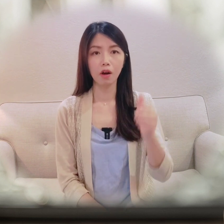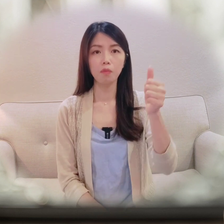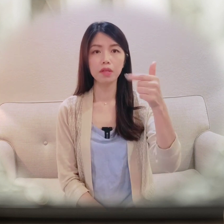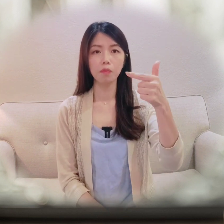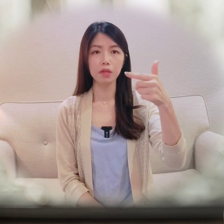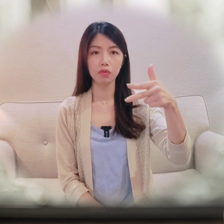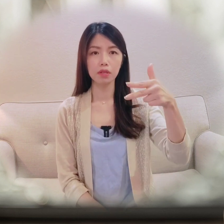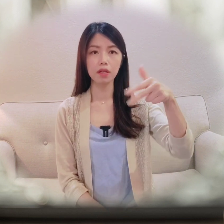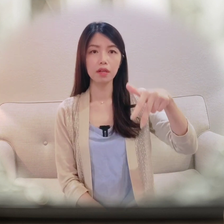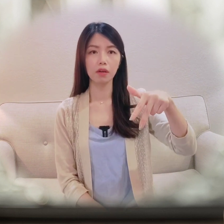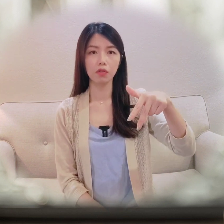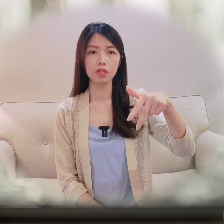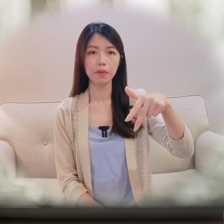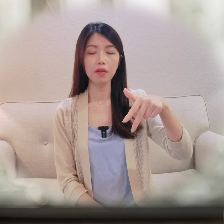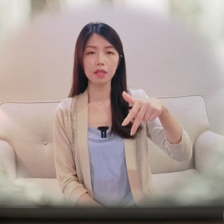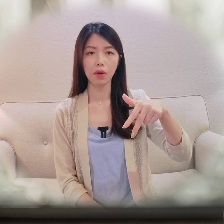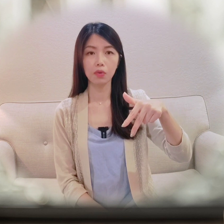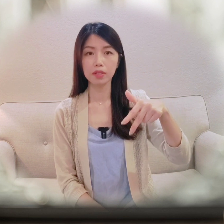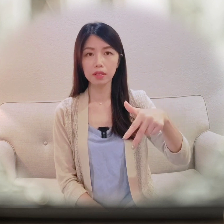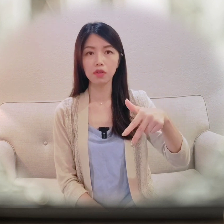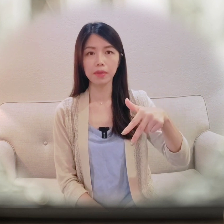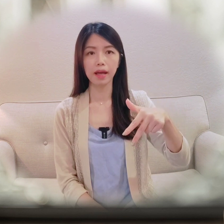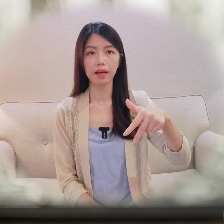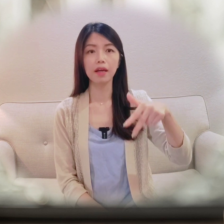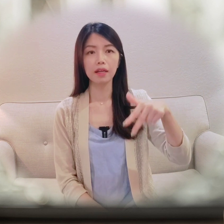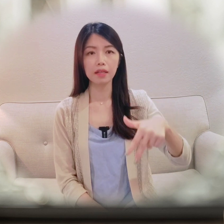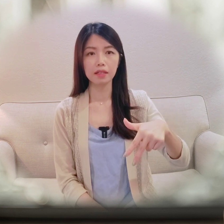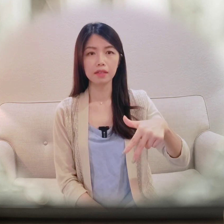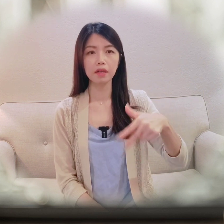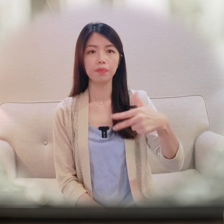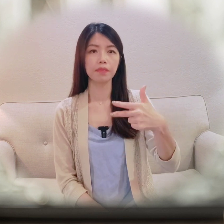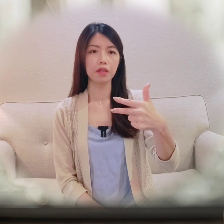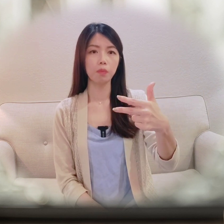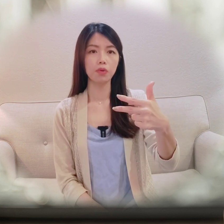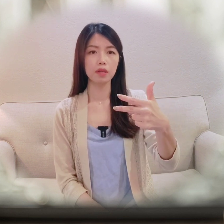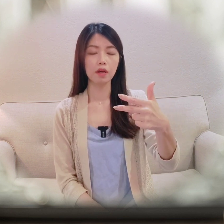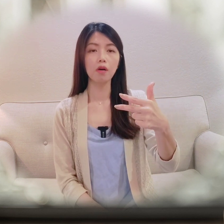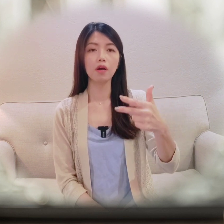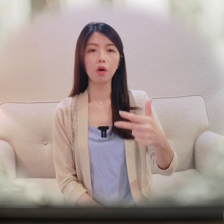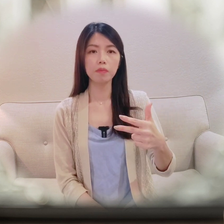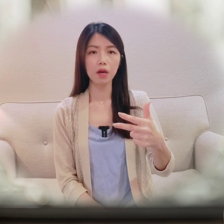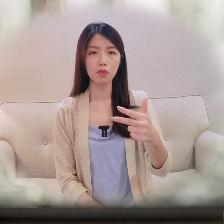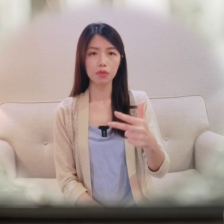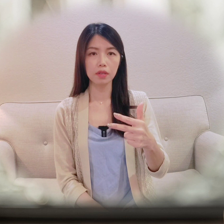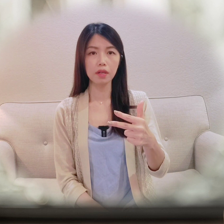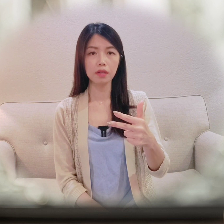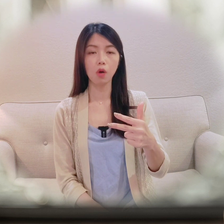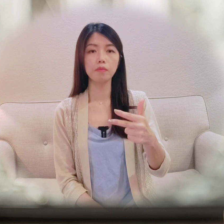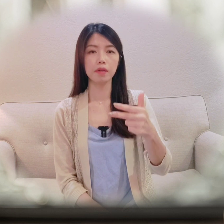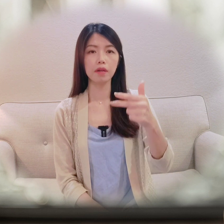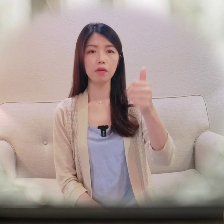지읒은 엄지, 검지, 중지를 이렇게 두시면 지화로 지읒이 됩니다. 이 지읒을 옆으로 하셔서 검지하고